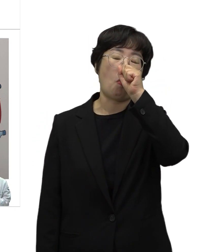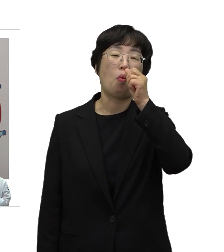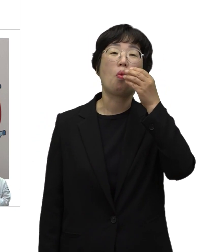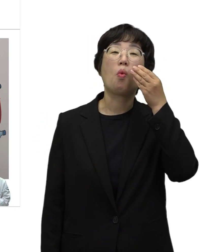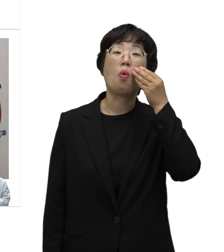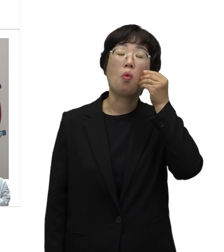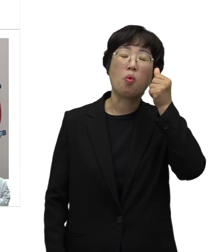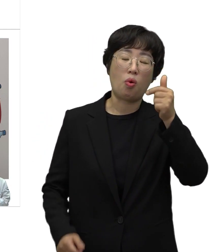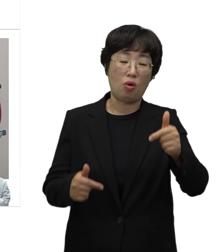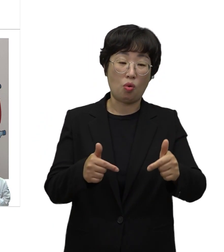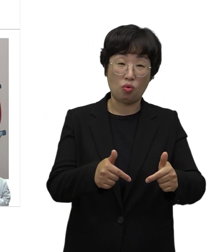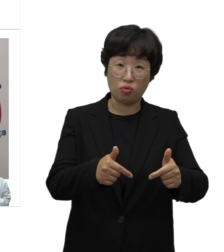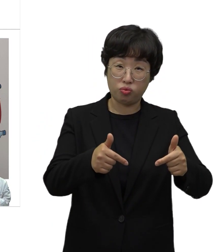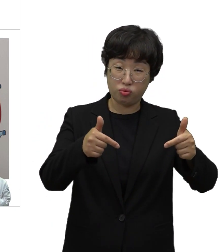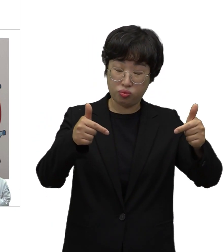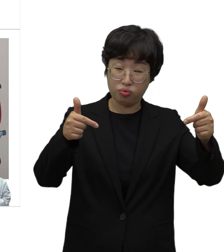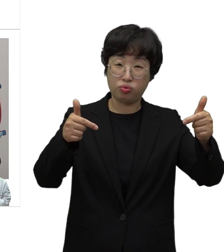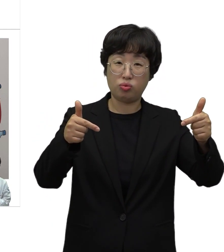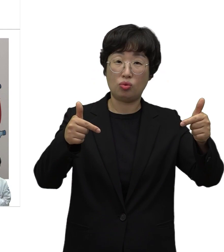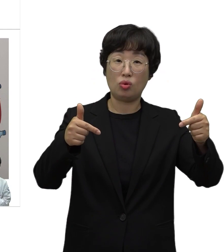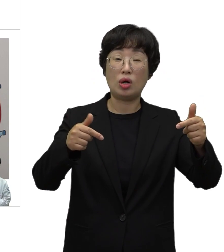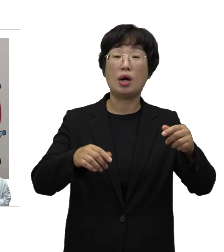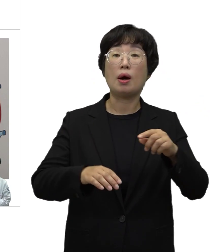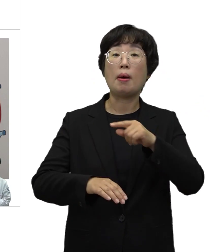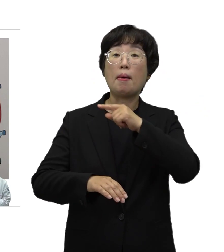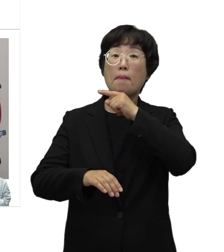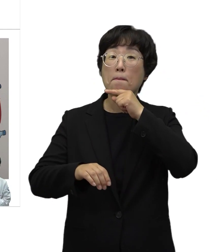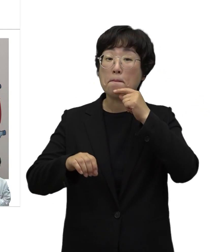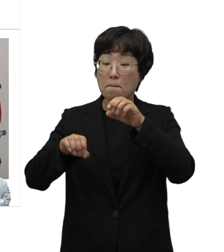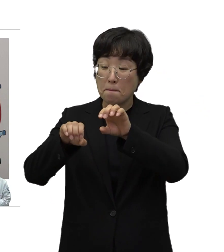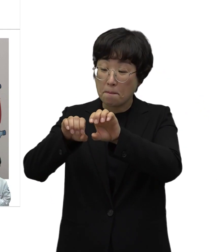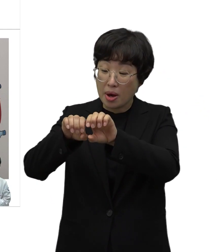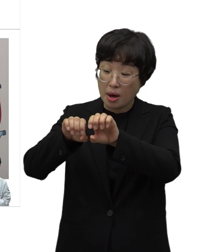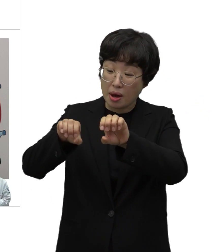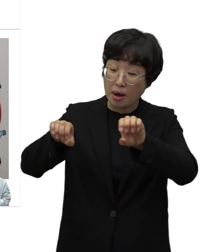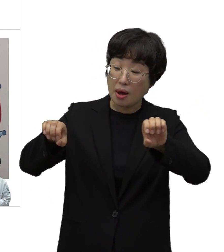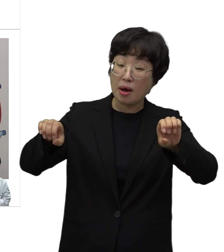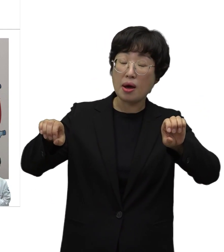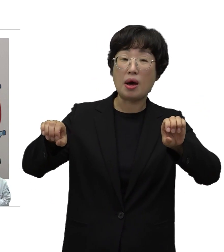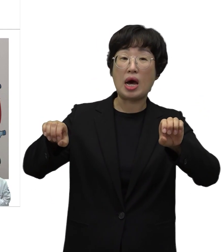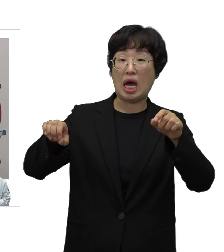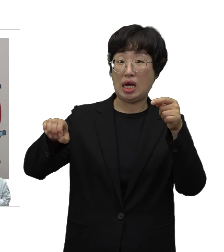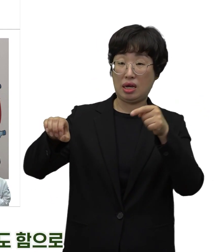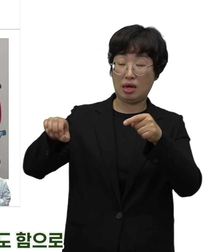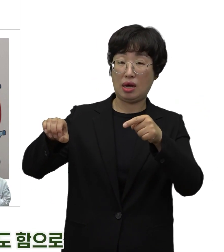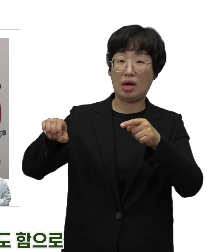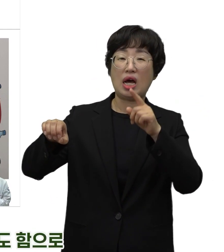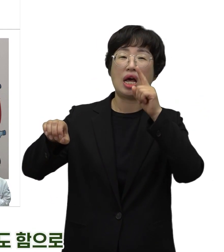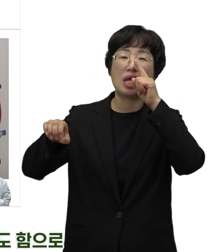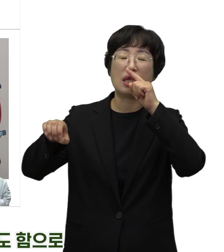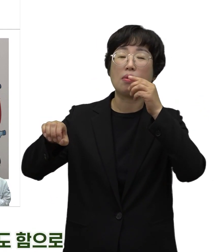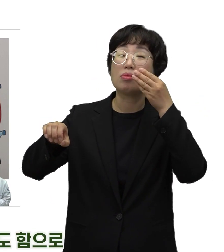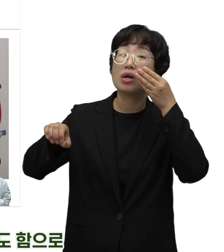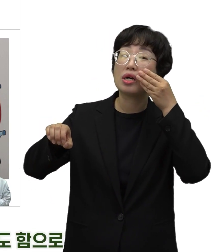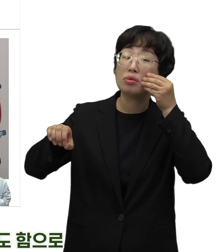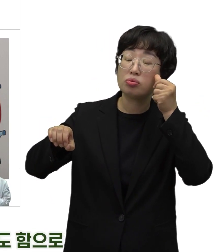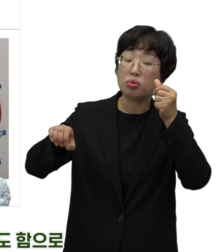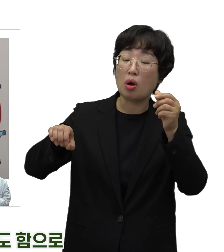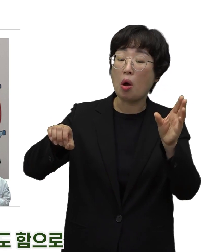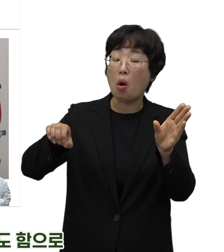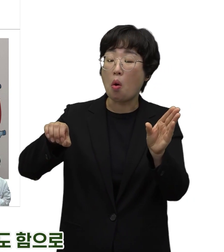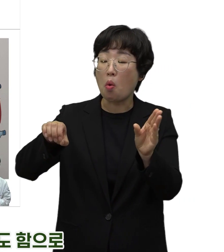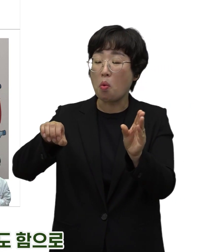가서 들러붙으려고 할 때 이렇게 내보내는 역할도 하게 됩니다. 또 균형 잡는